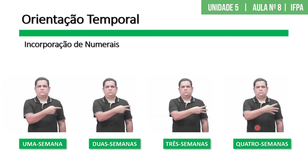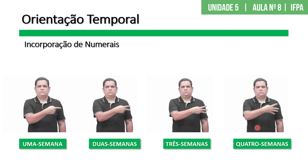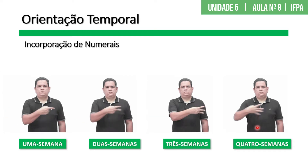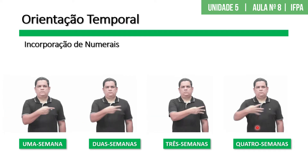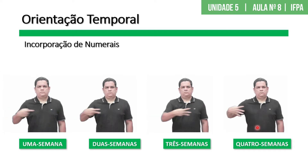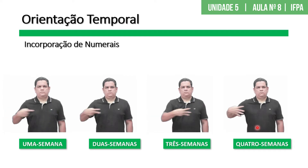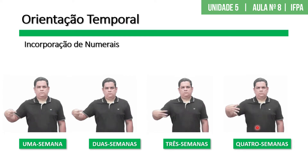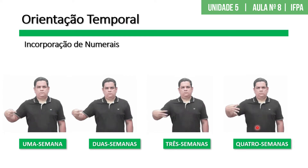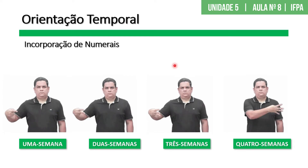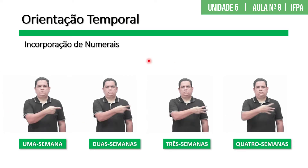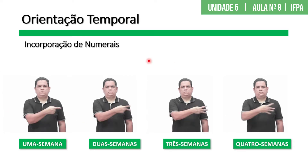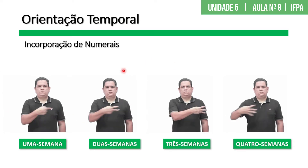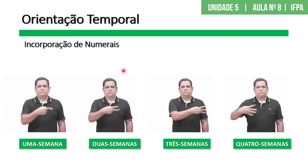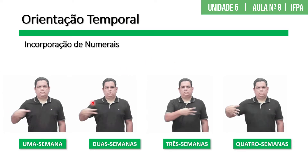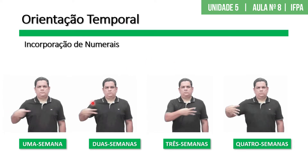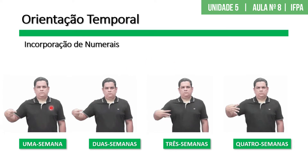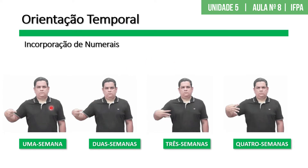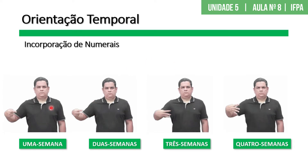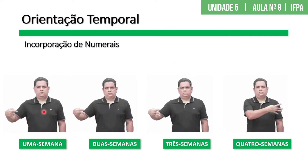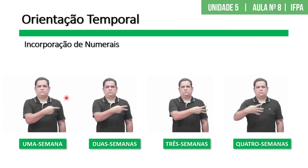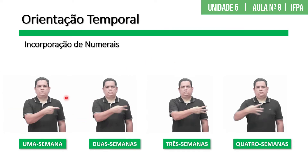Seguindo, depois eu tenho as semanas.